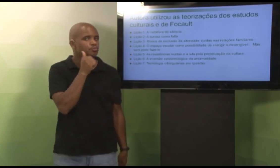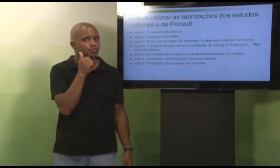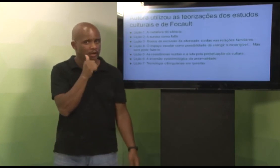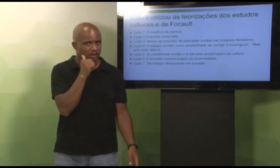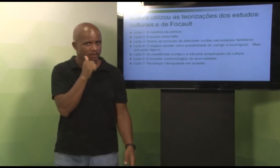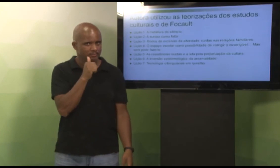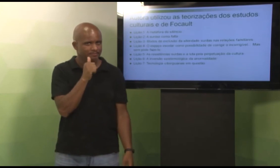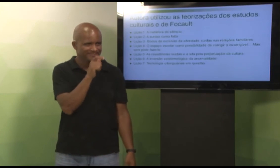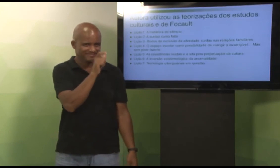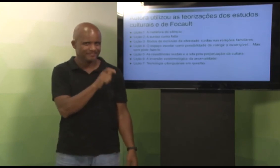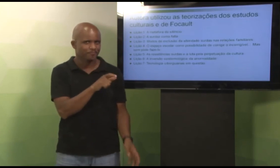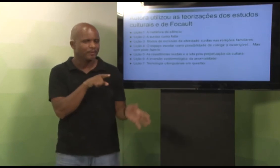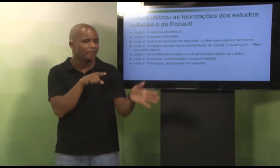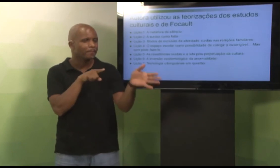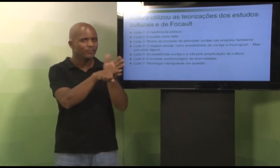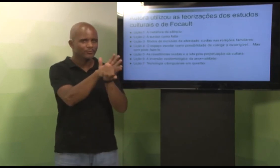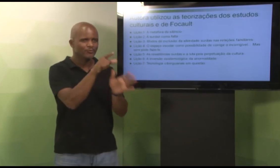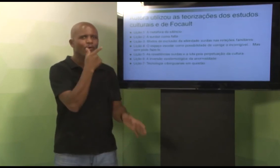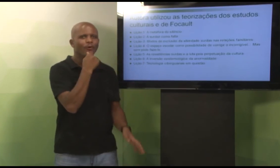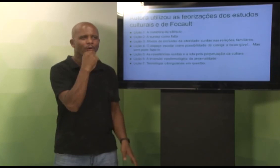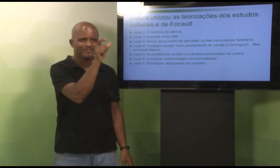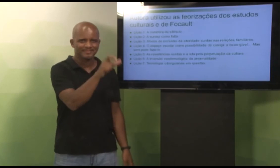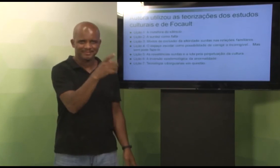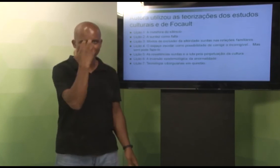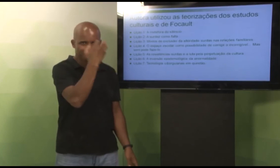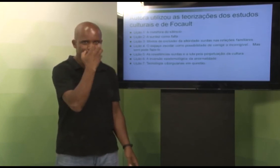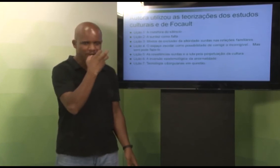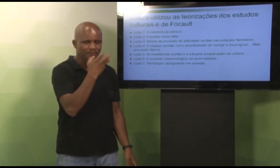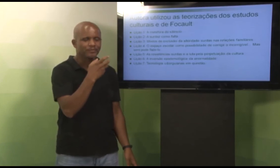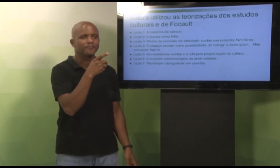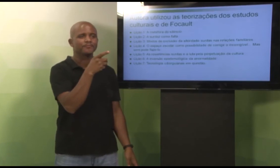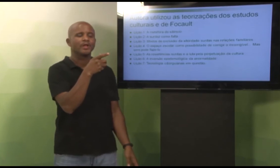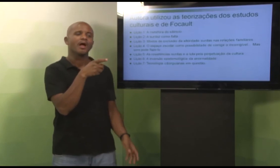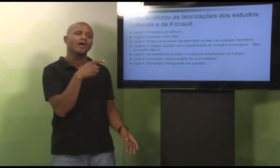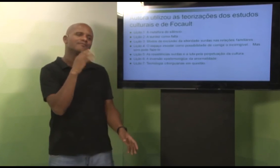pequeno recorte, onde a mulher pergunta ao homem